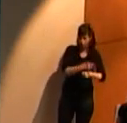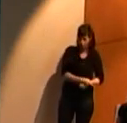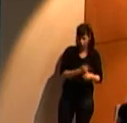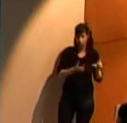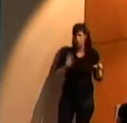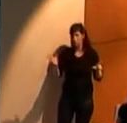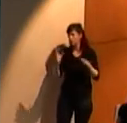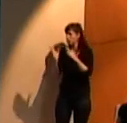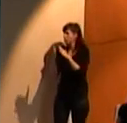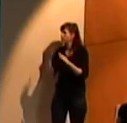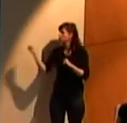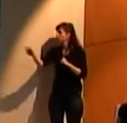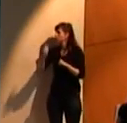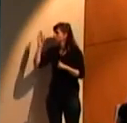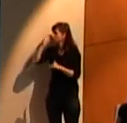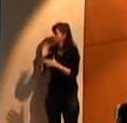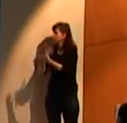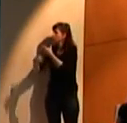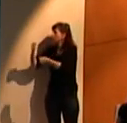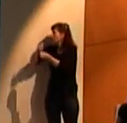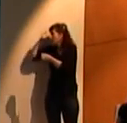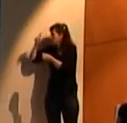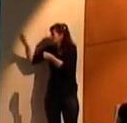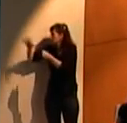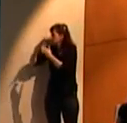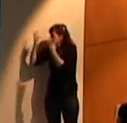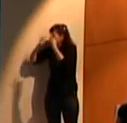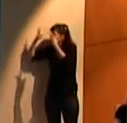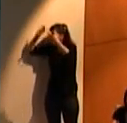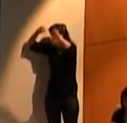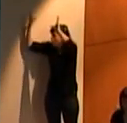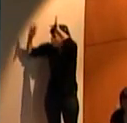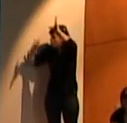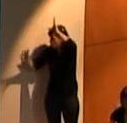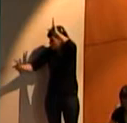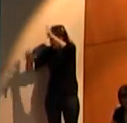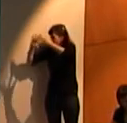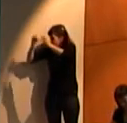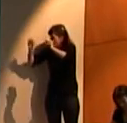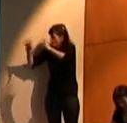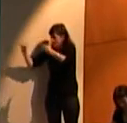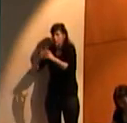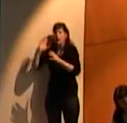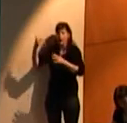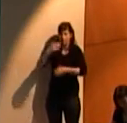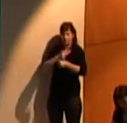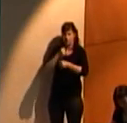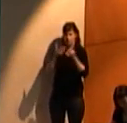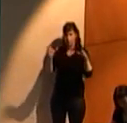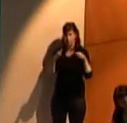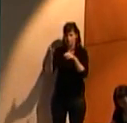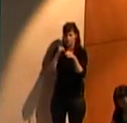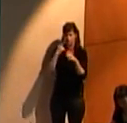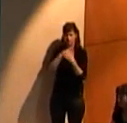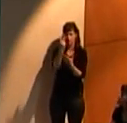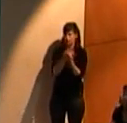propre image de l'abri de manière individuelle. Et ensuite, on a travaillé en collectif, en croisant un peu les différents